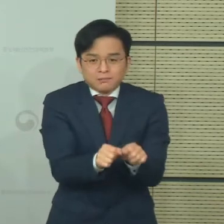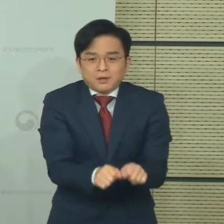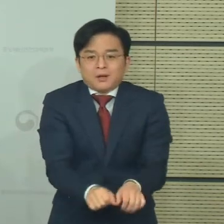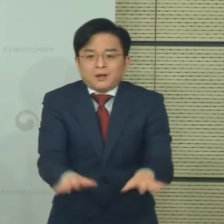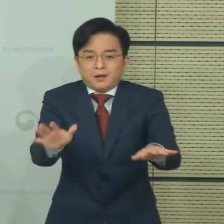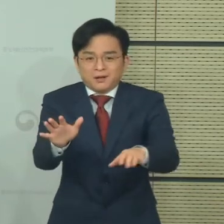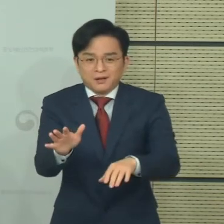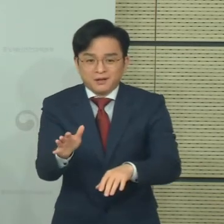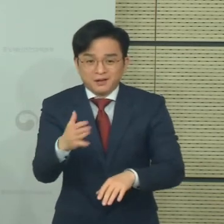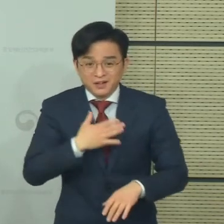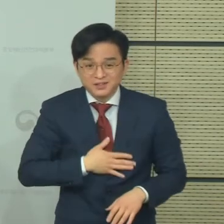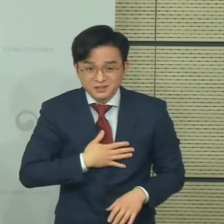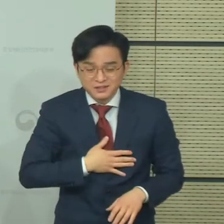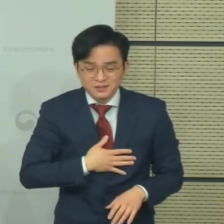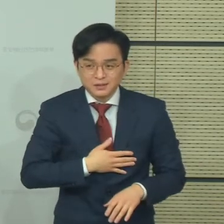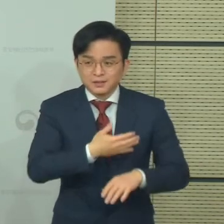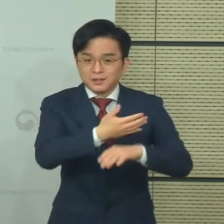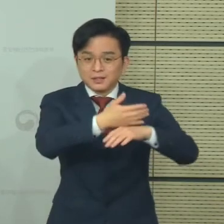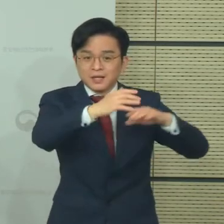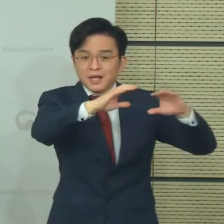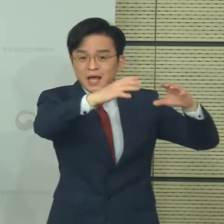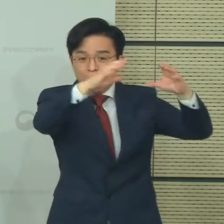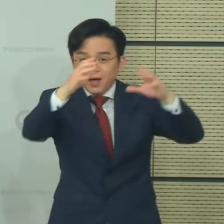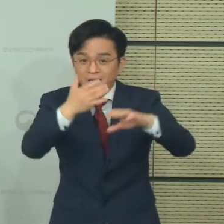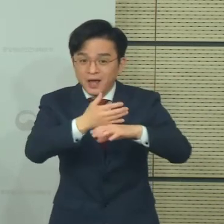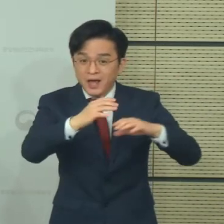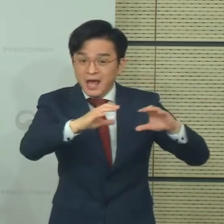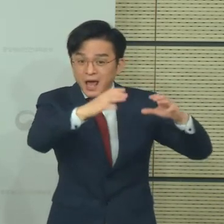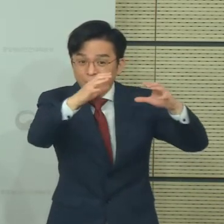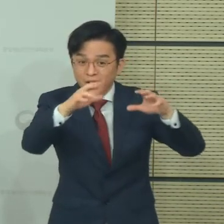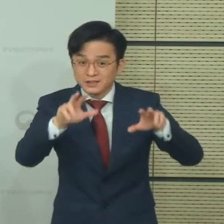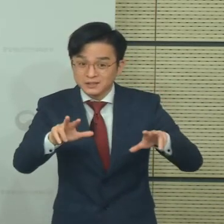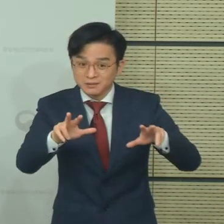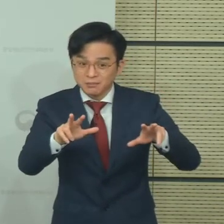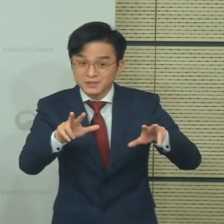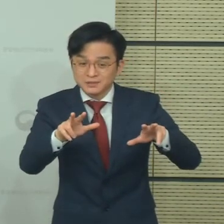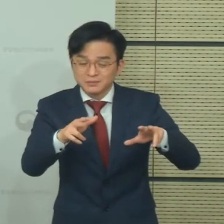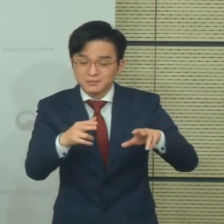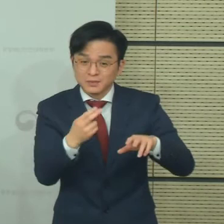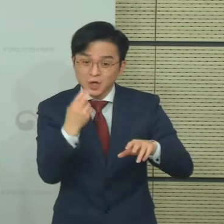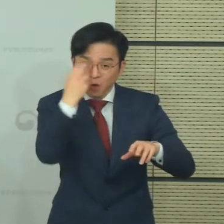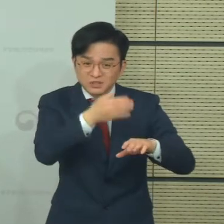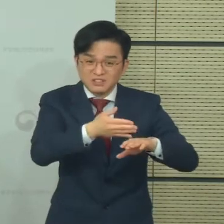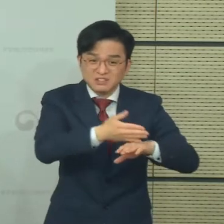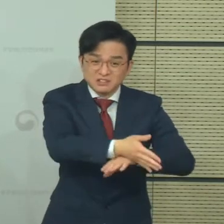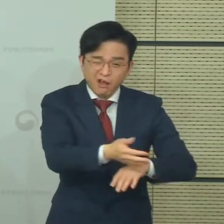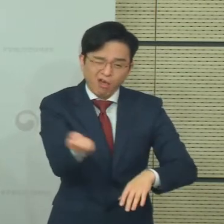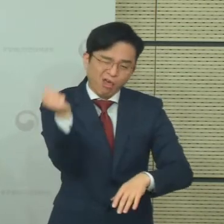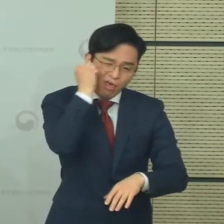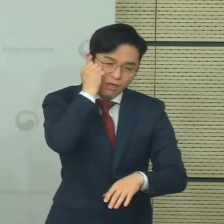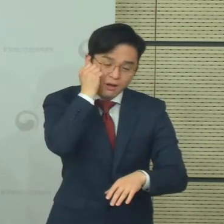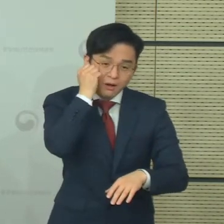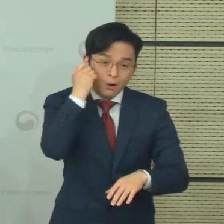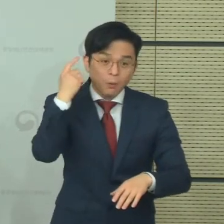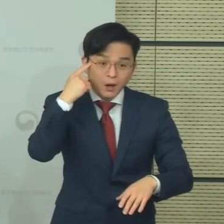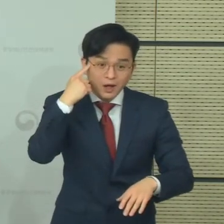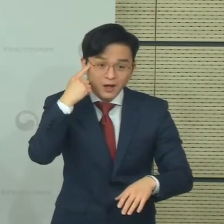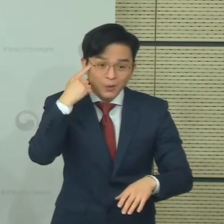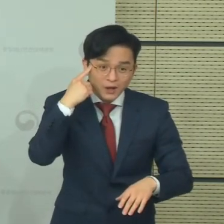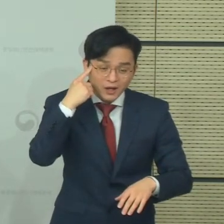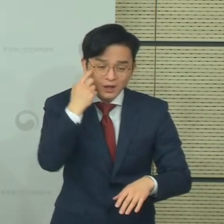여러 국가들에서 이동 제한과 같은 강력한 조치들을 이제 취할 수밖에 없었던 그런